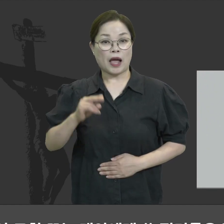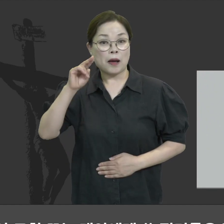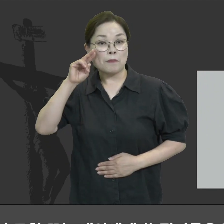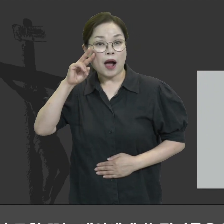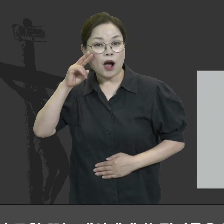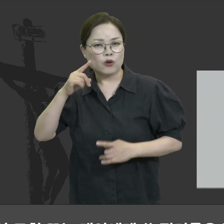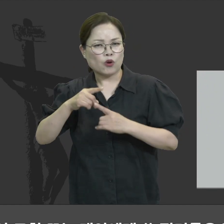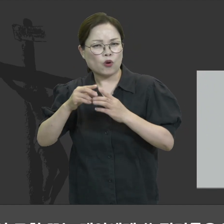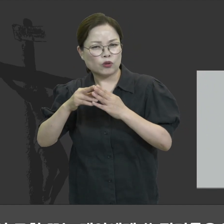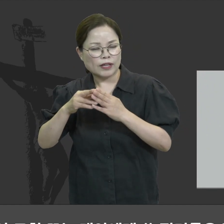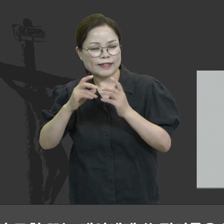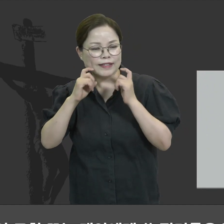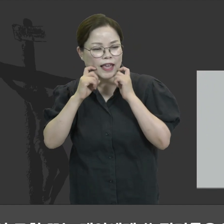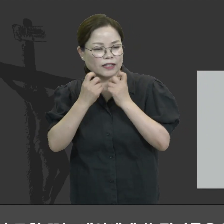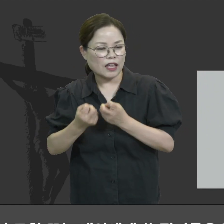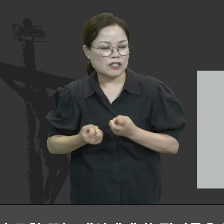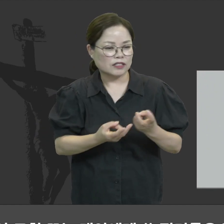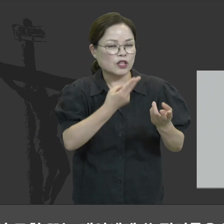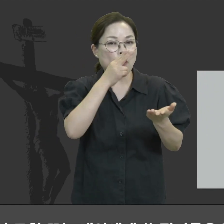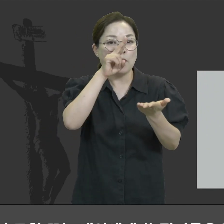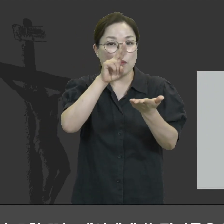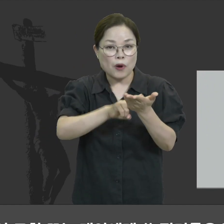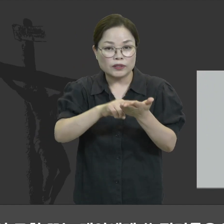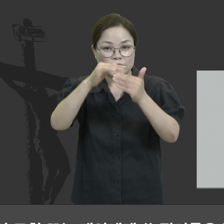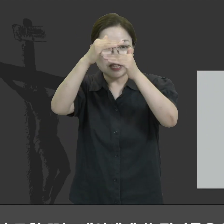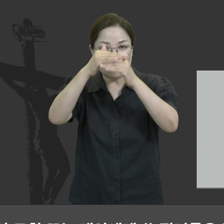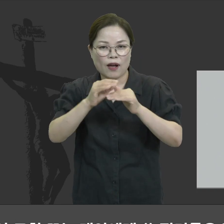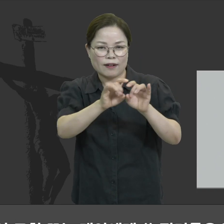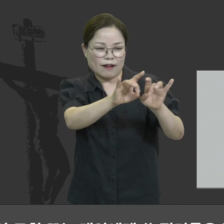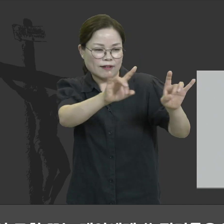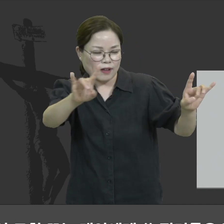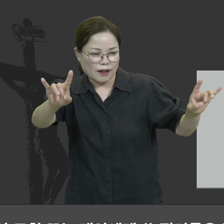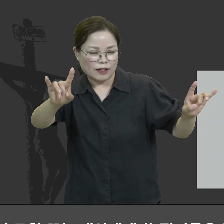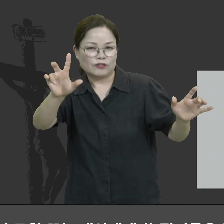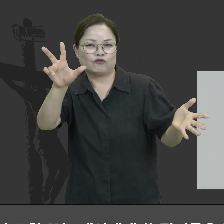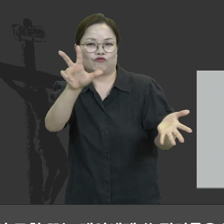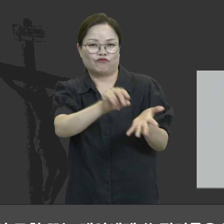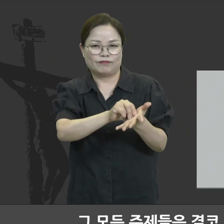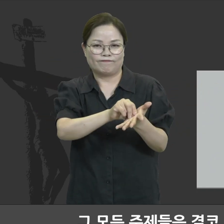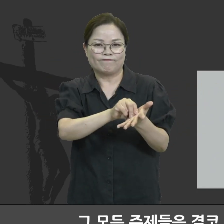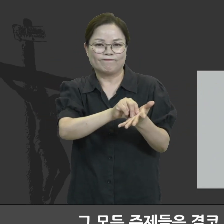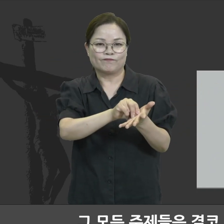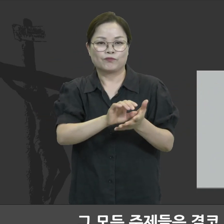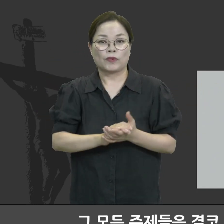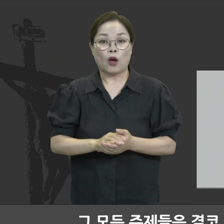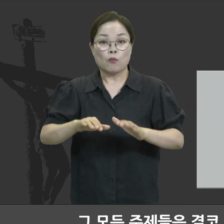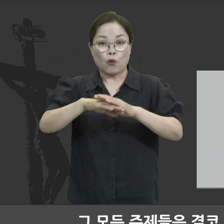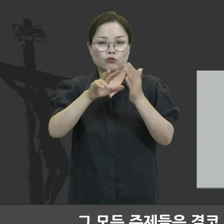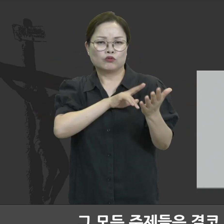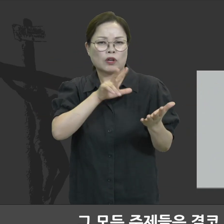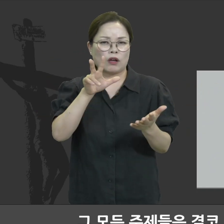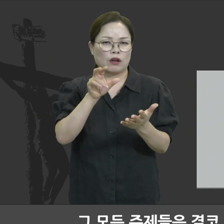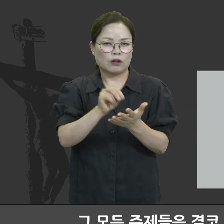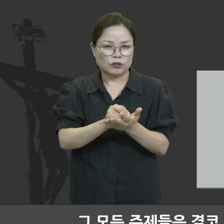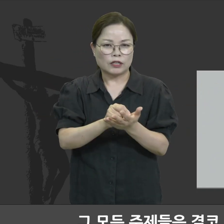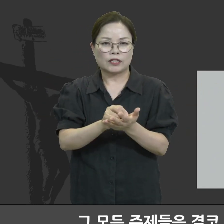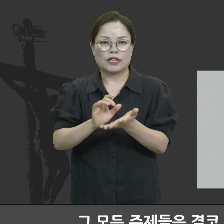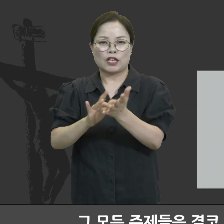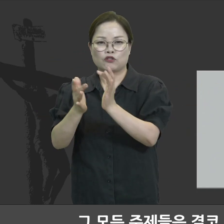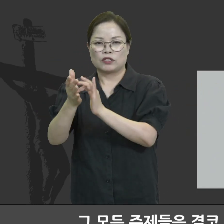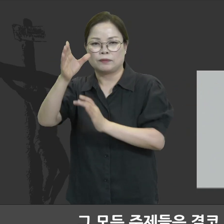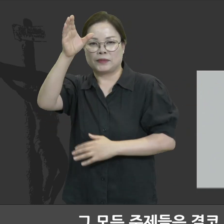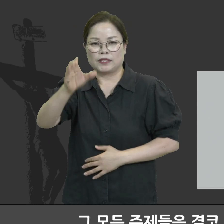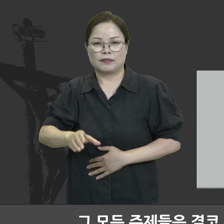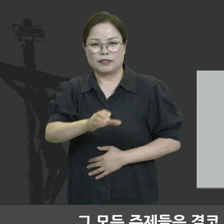바울이 교회 또는 개인에게 쓴 편지들은 각각 다양한 주제를 다루지만 그 모든 주제들은 결코